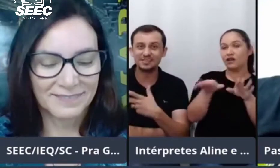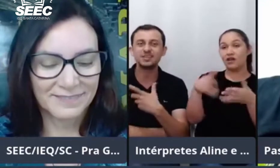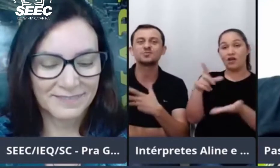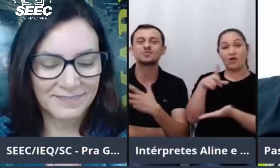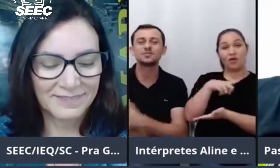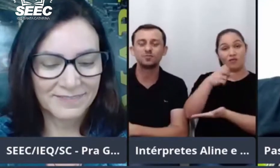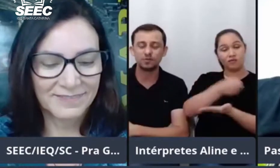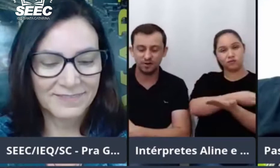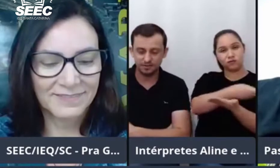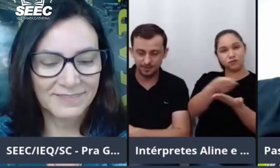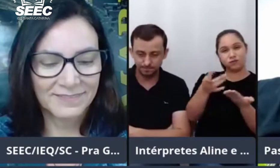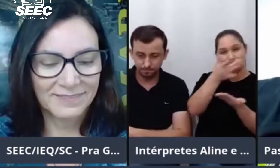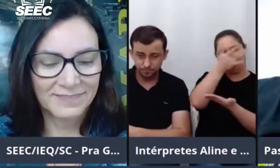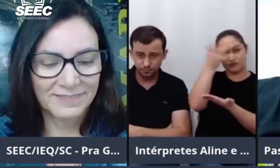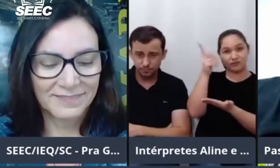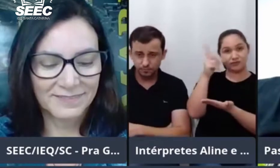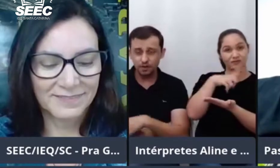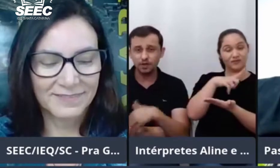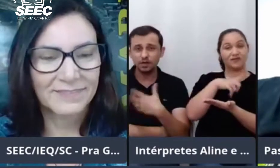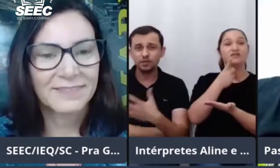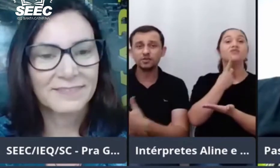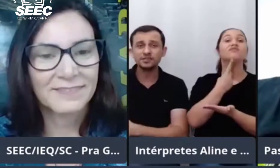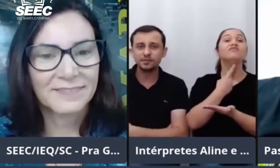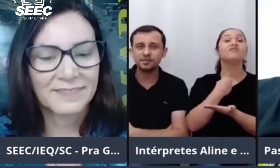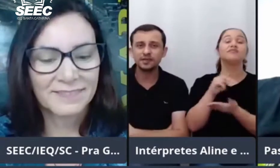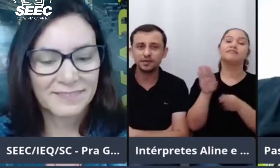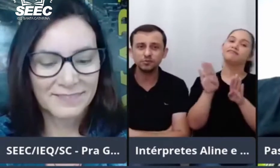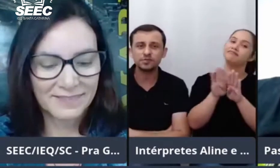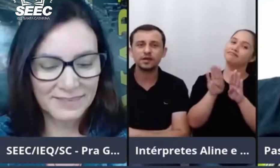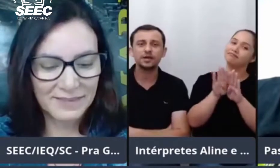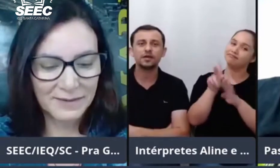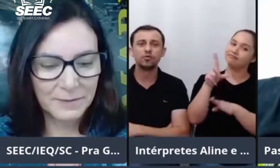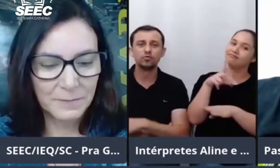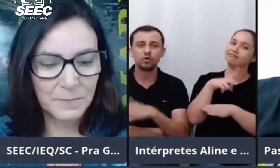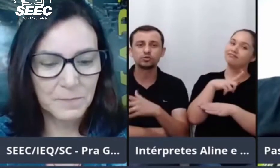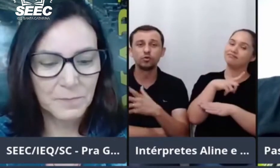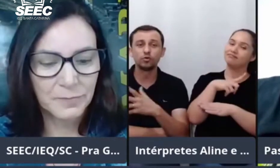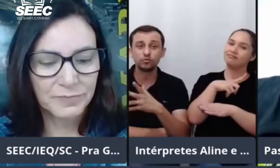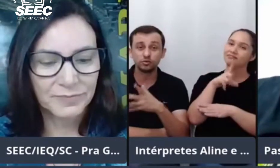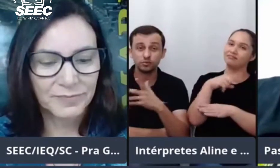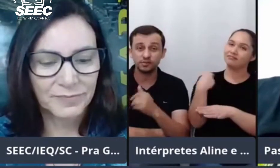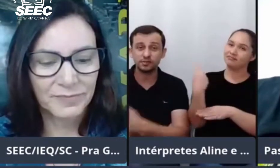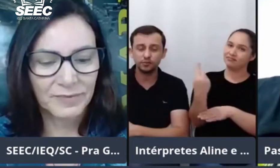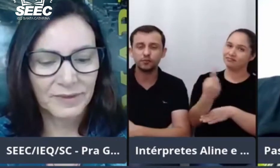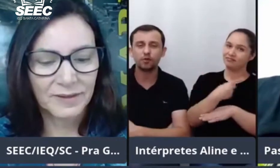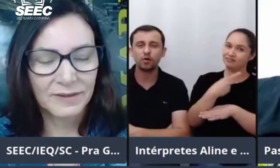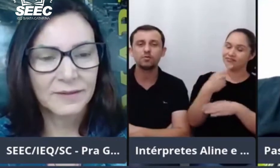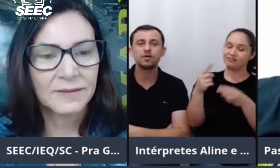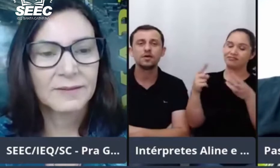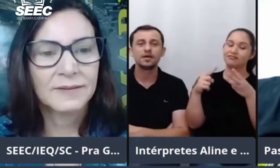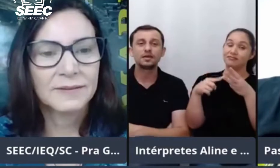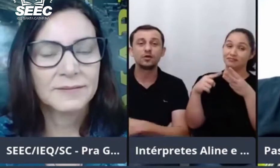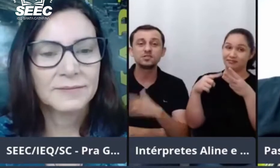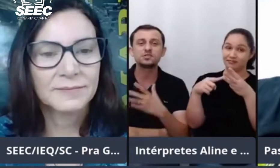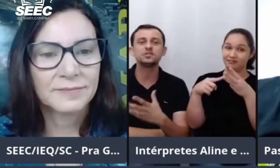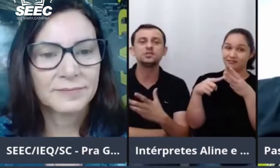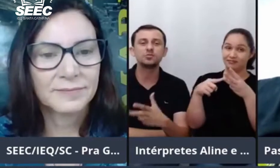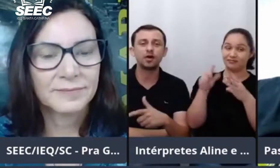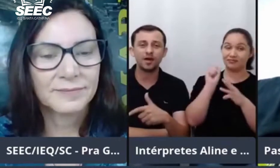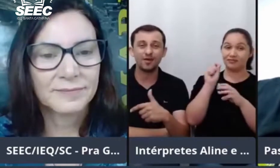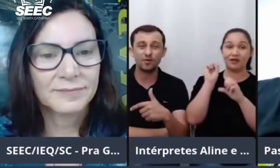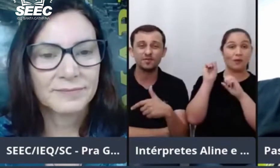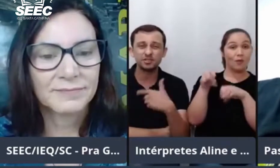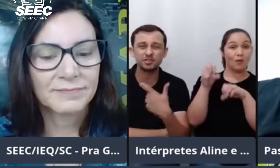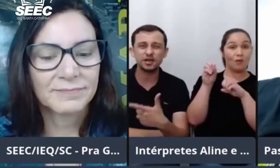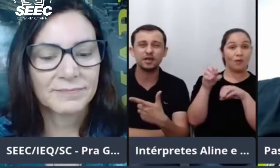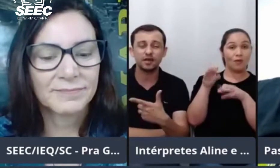esse desejo, assim como nós, né? E nós também temos o nosso terceiro foco, que é o ensino,